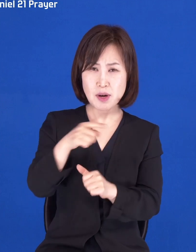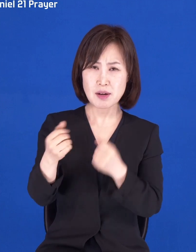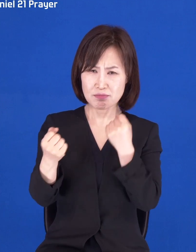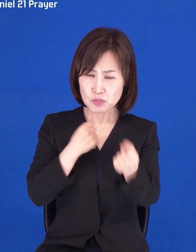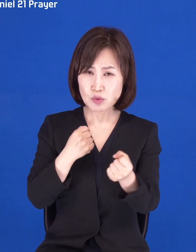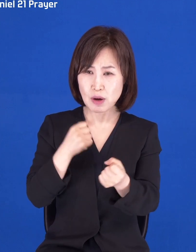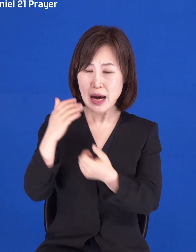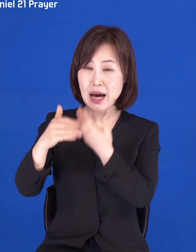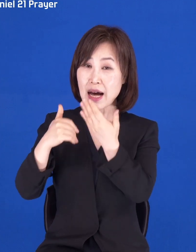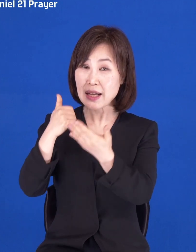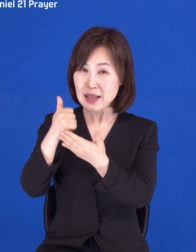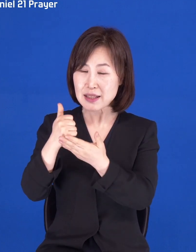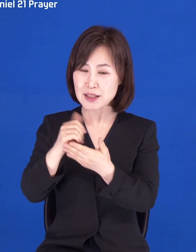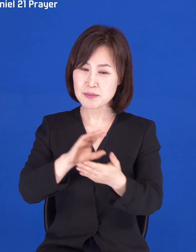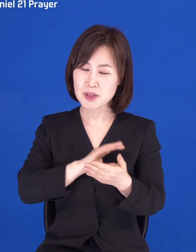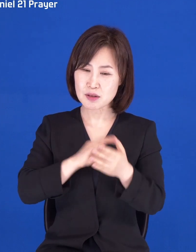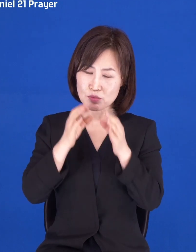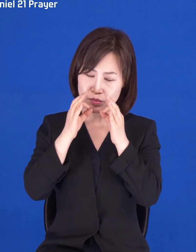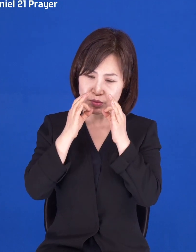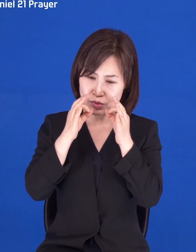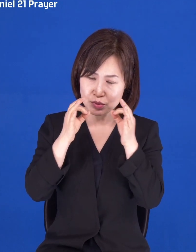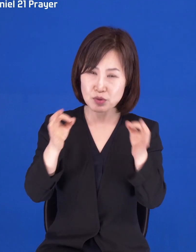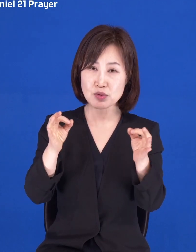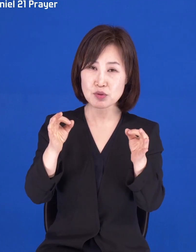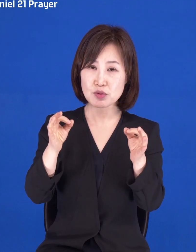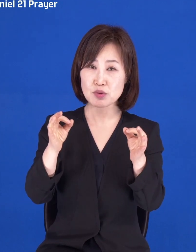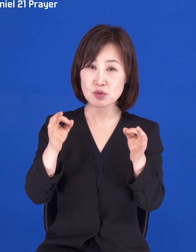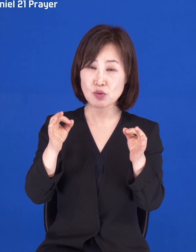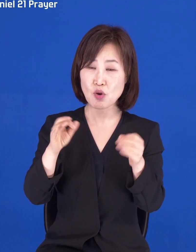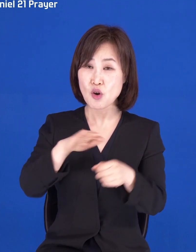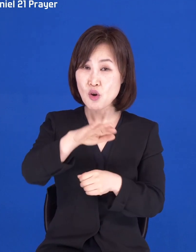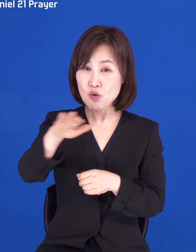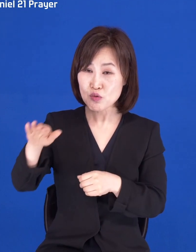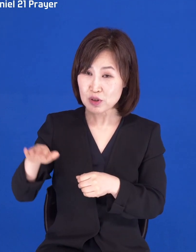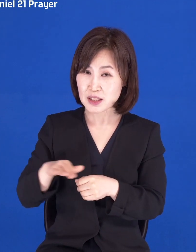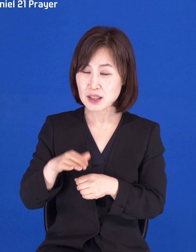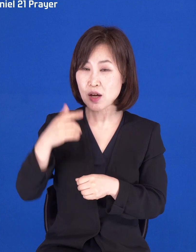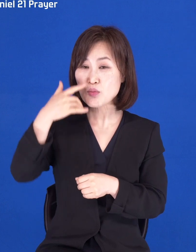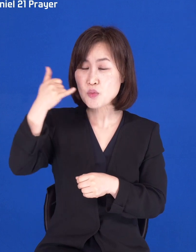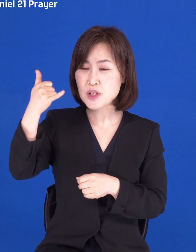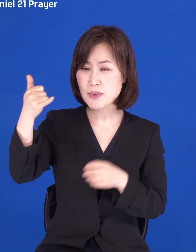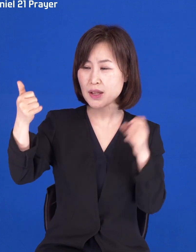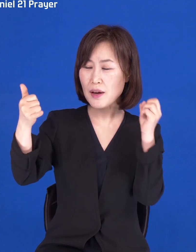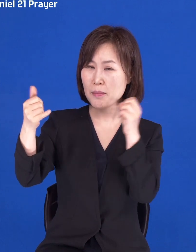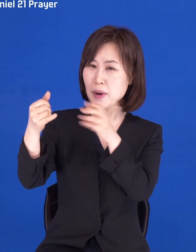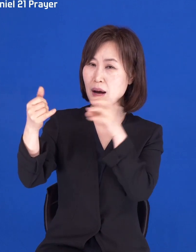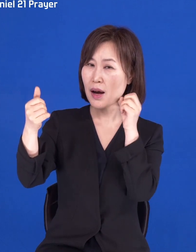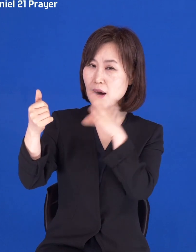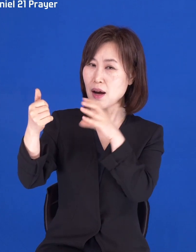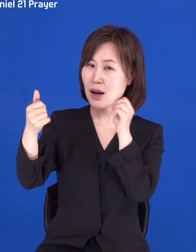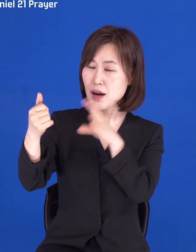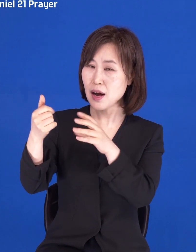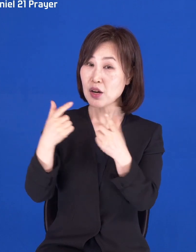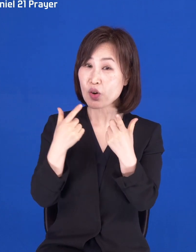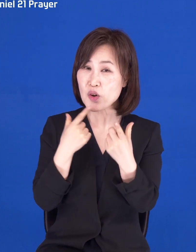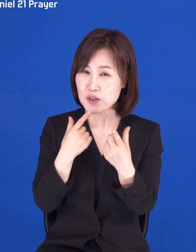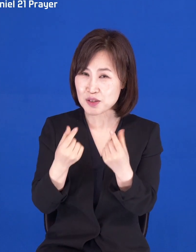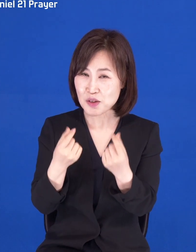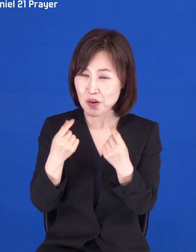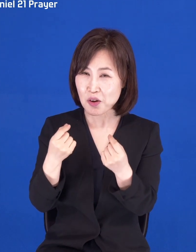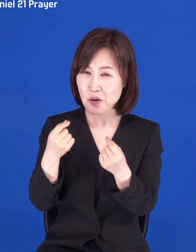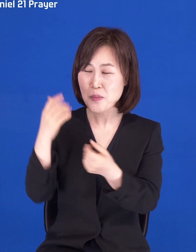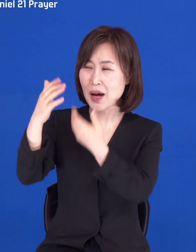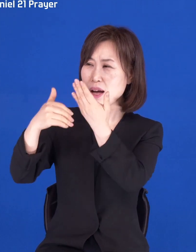이름 부르면서 아버지, 어머니, 할머니한테 얘기하는 것처럼 하나님 이름만 부르고 얘기를 다 하면